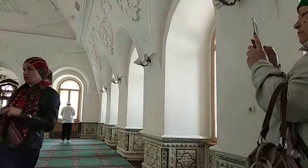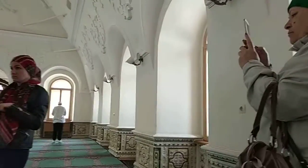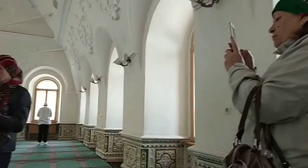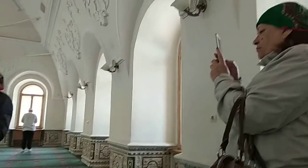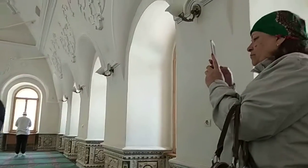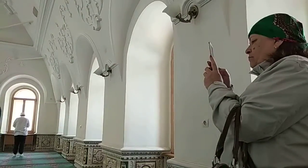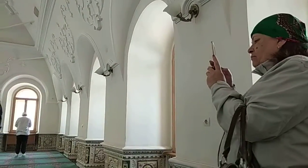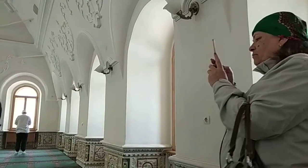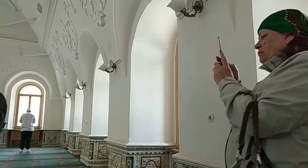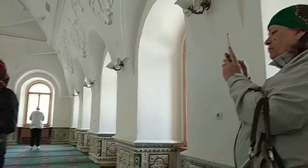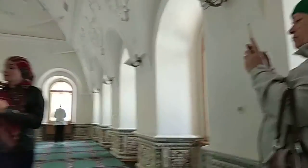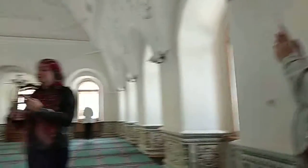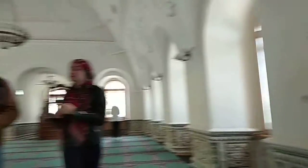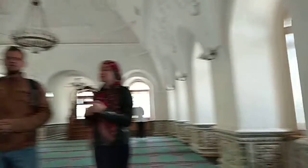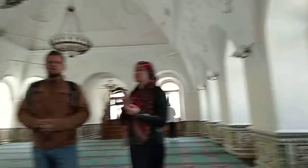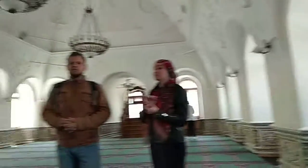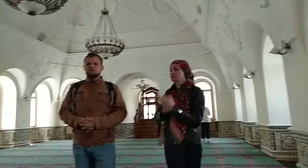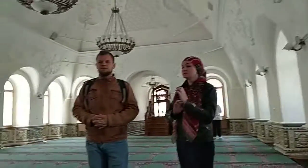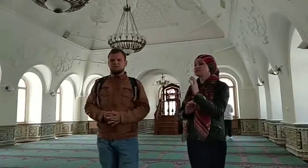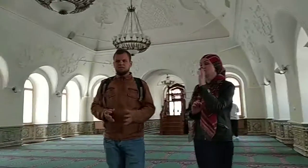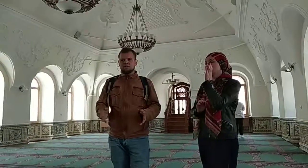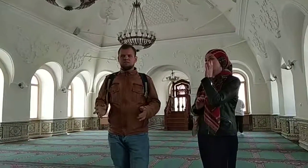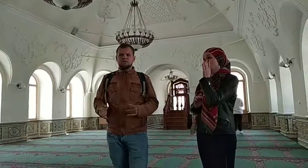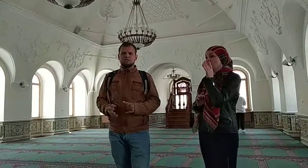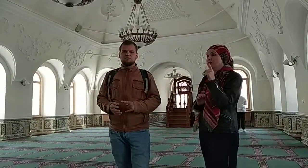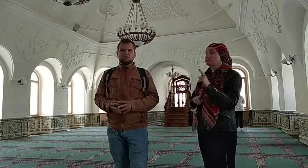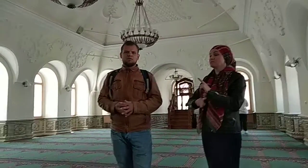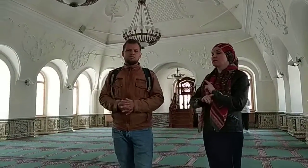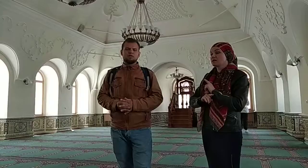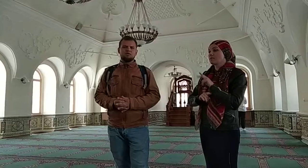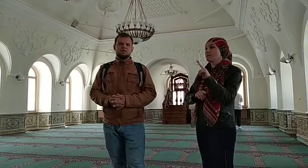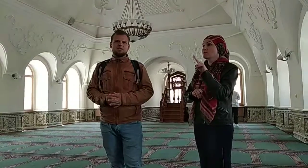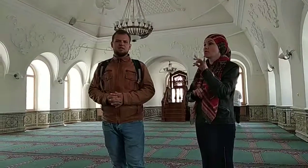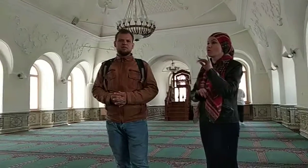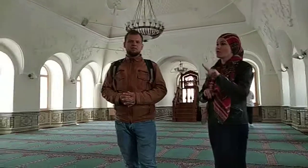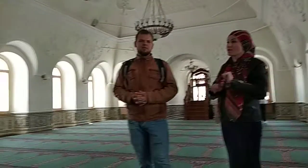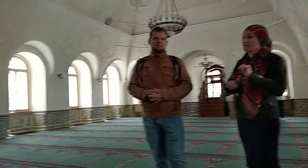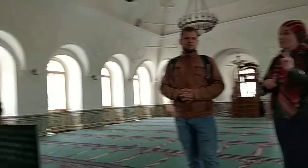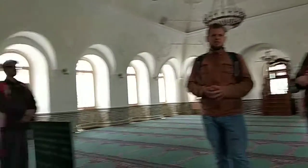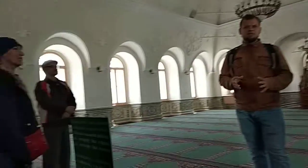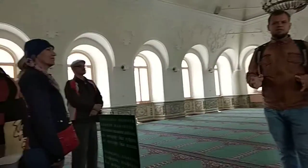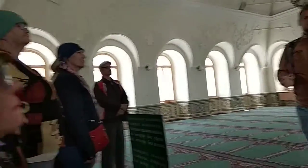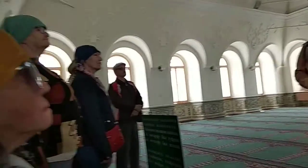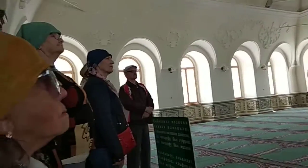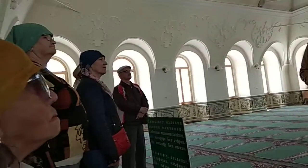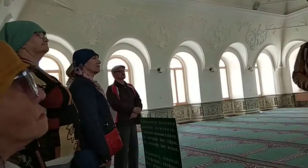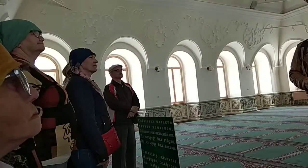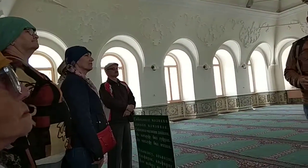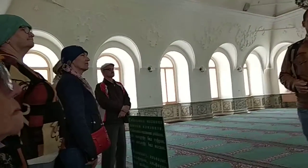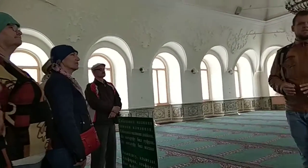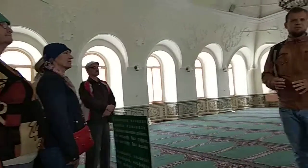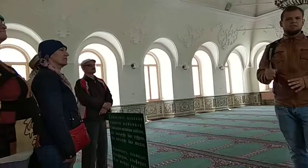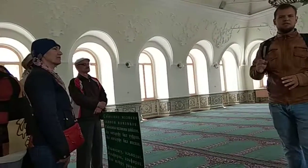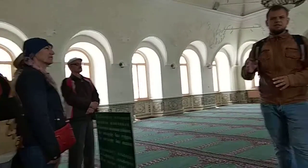традиция пошла еще со смерти пророка Мухаммеда, когда следующий период римского халифата поднялся